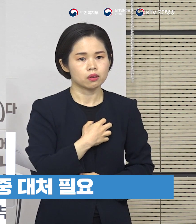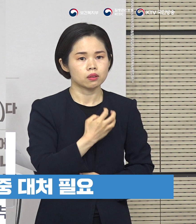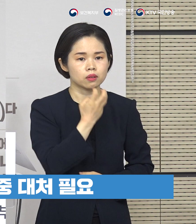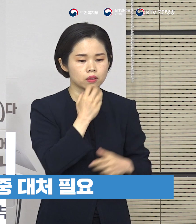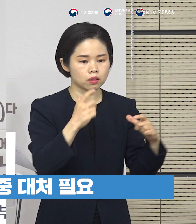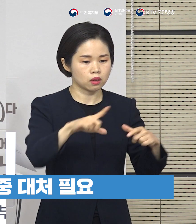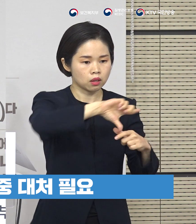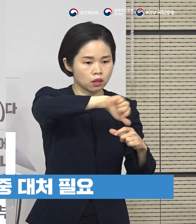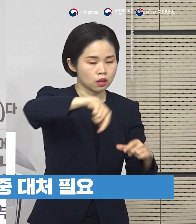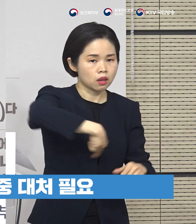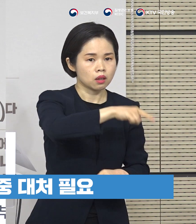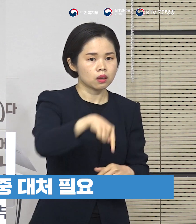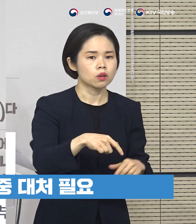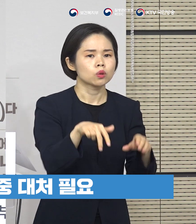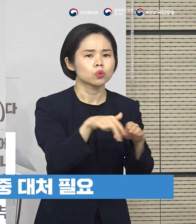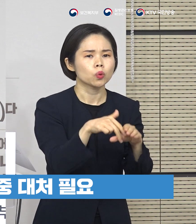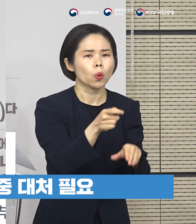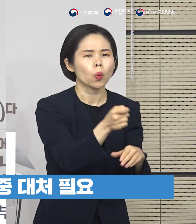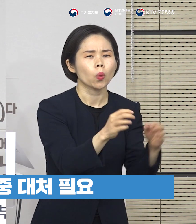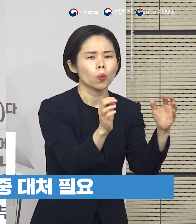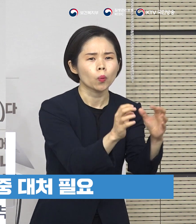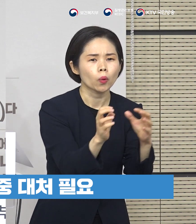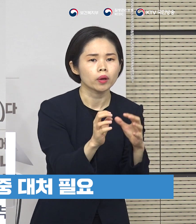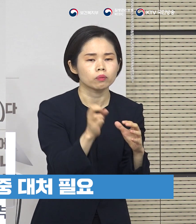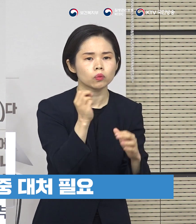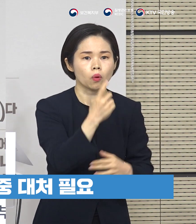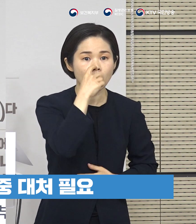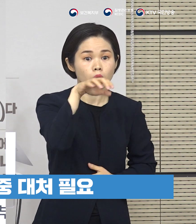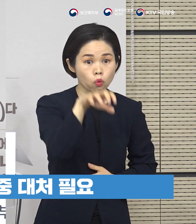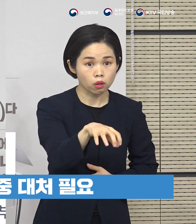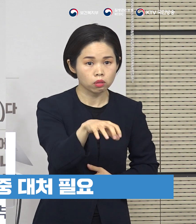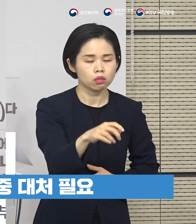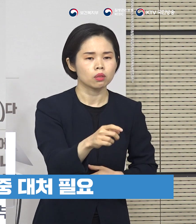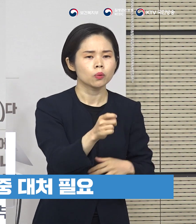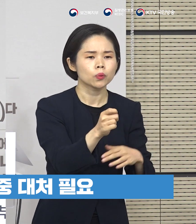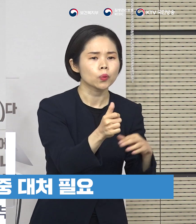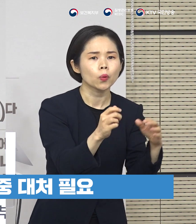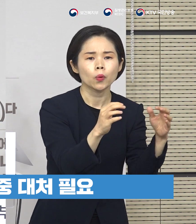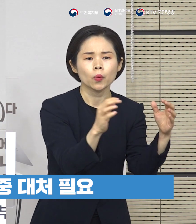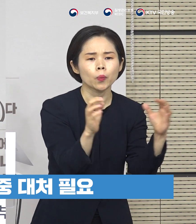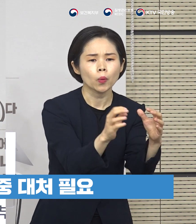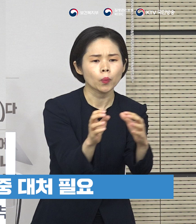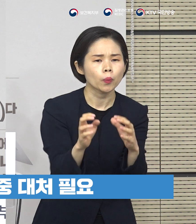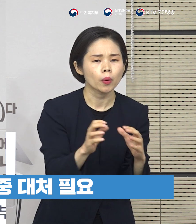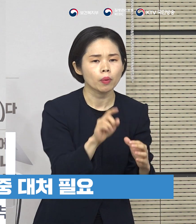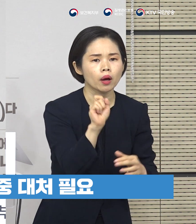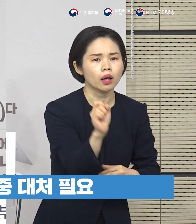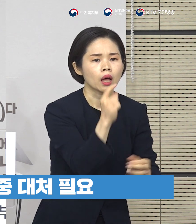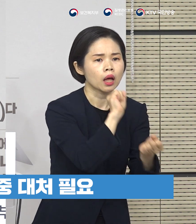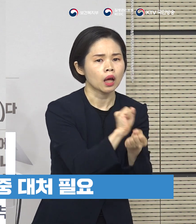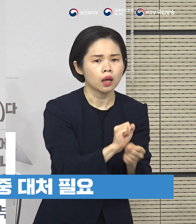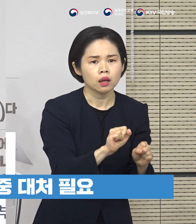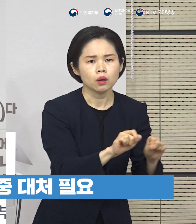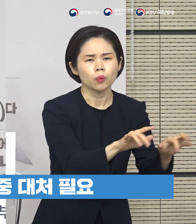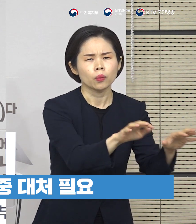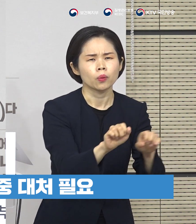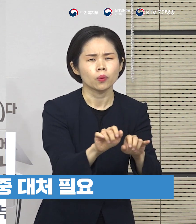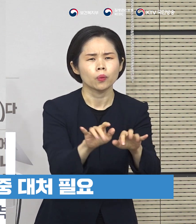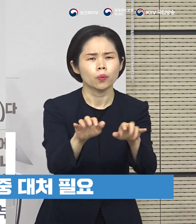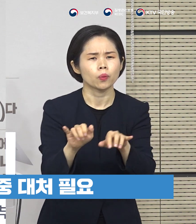우려되는 상황입니다. 특히 수도권 내의 종교 소모임과 학원 등 소규모 집단을 중심으로